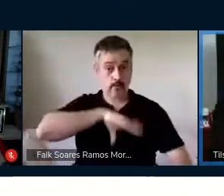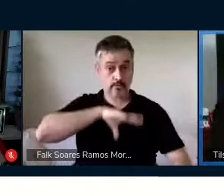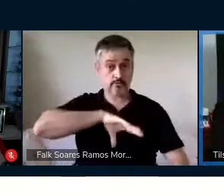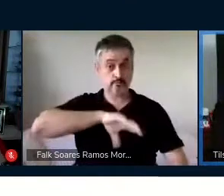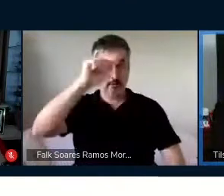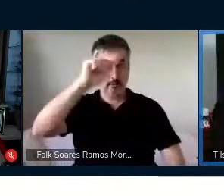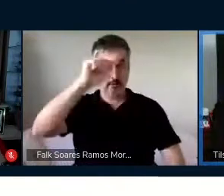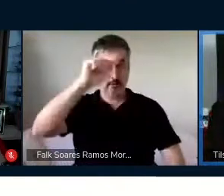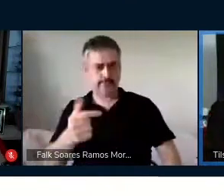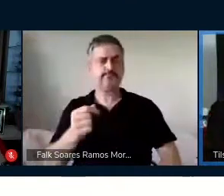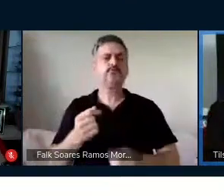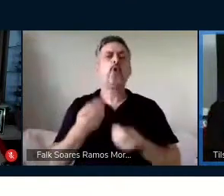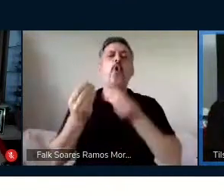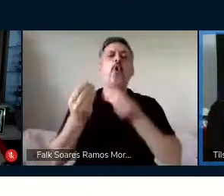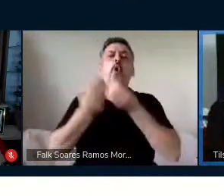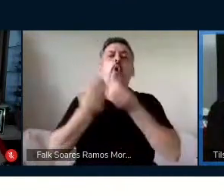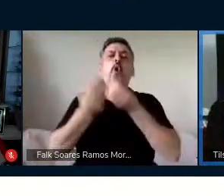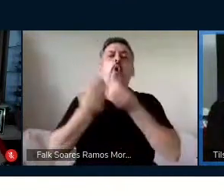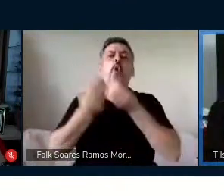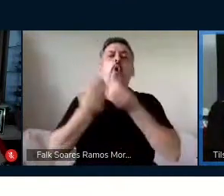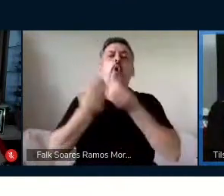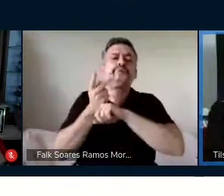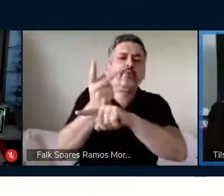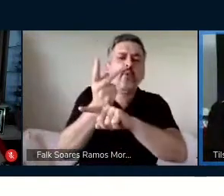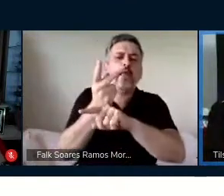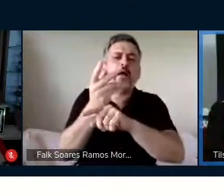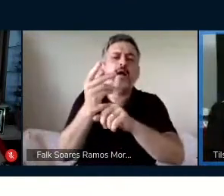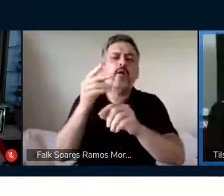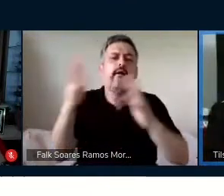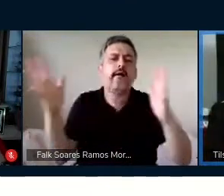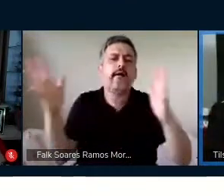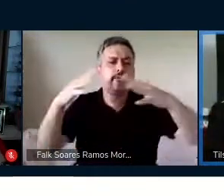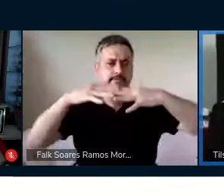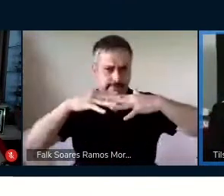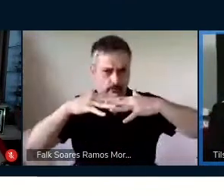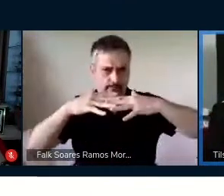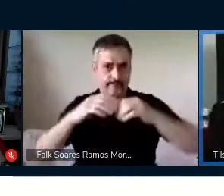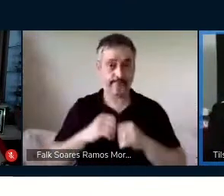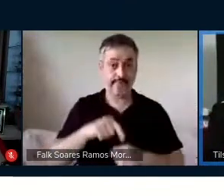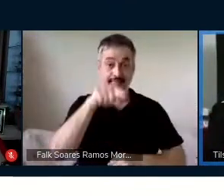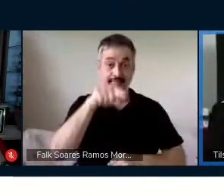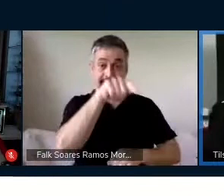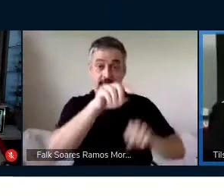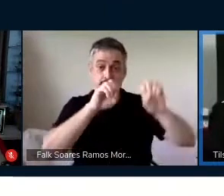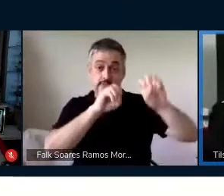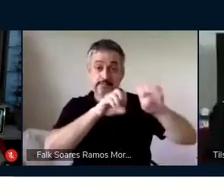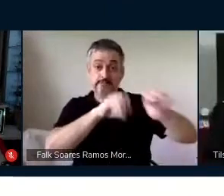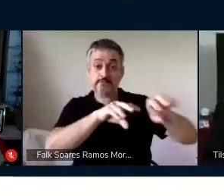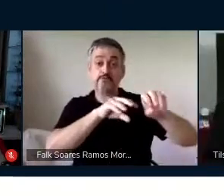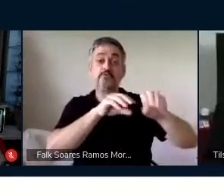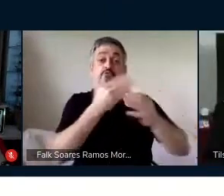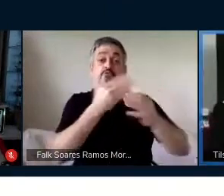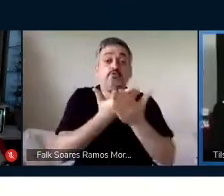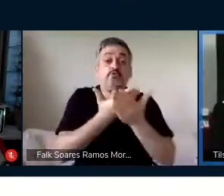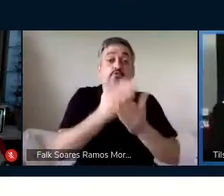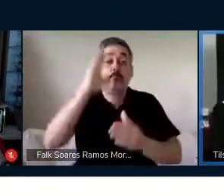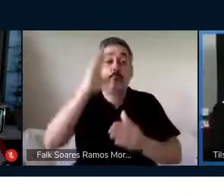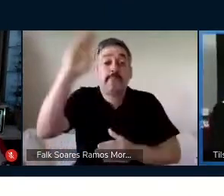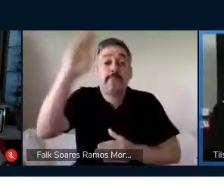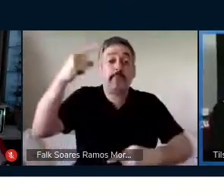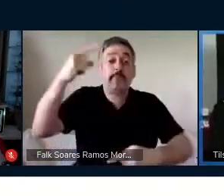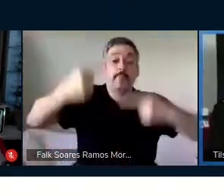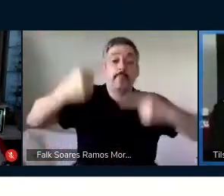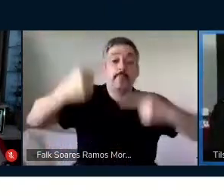Políticas linguísticas e o ensino de português como segunda língua em busca de uma harmonização.